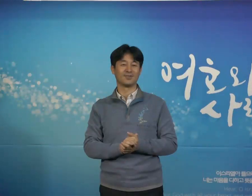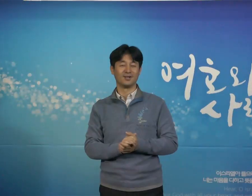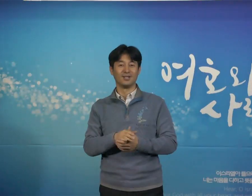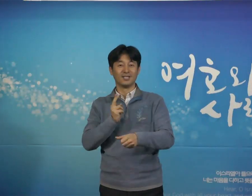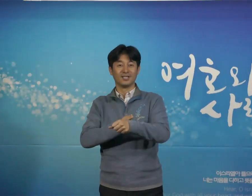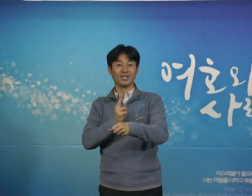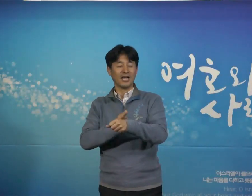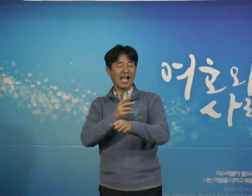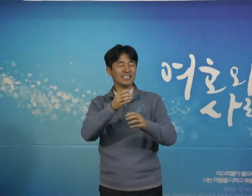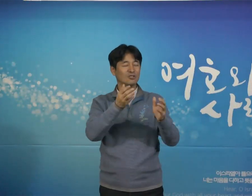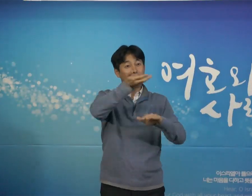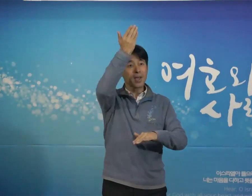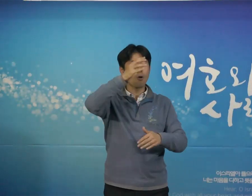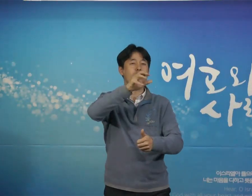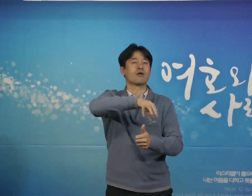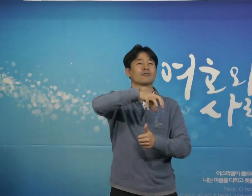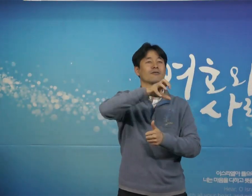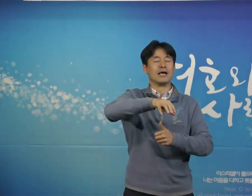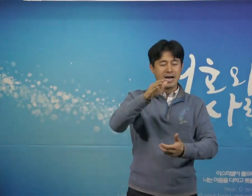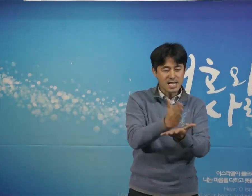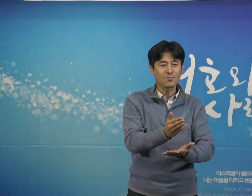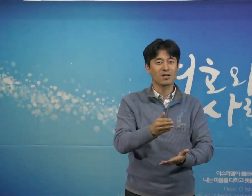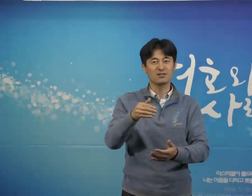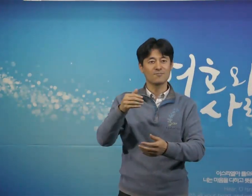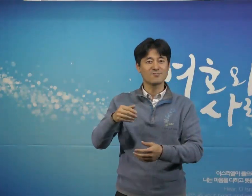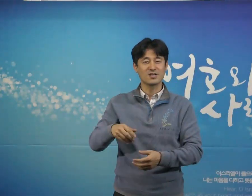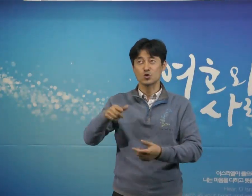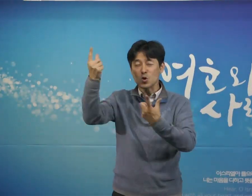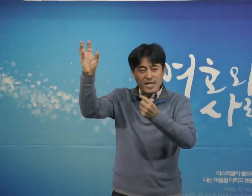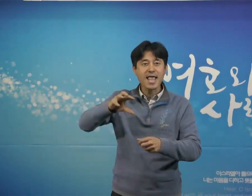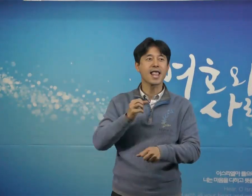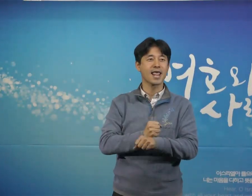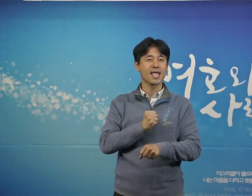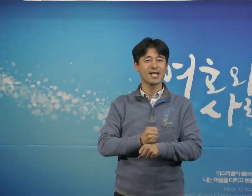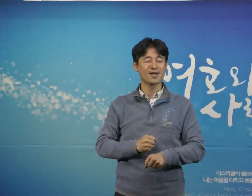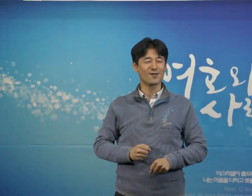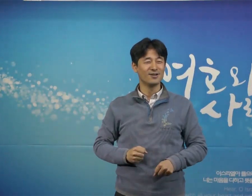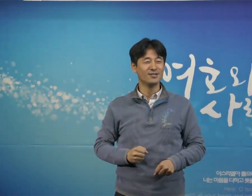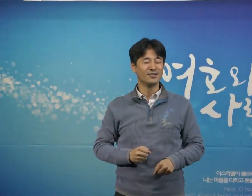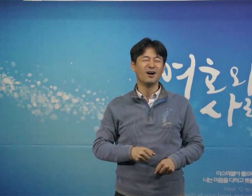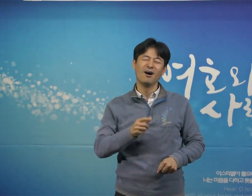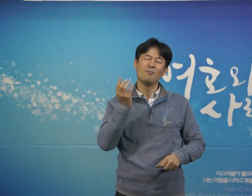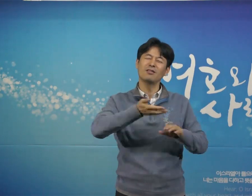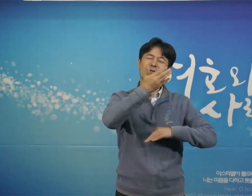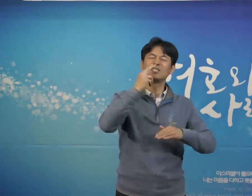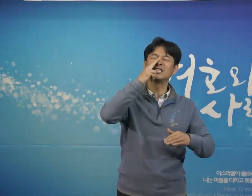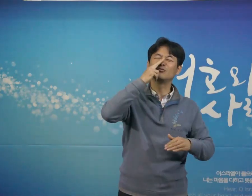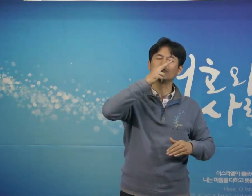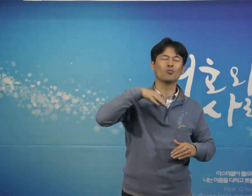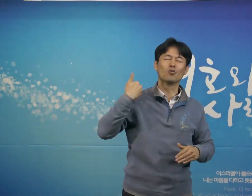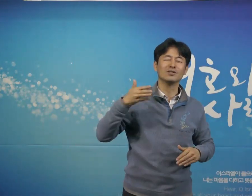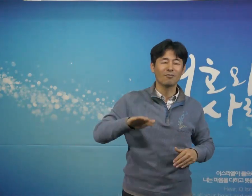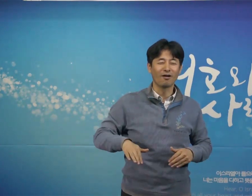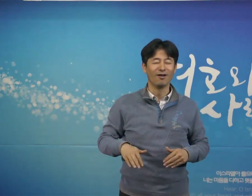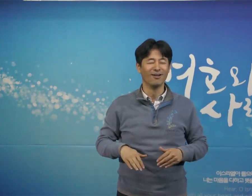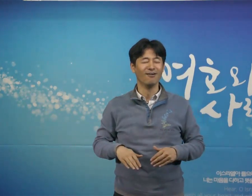대로 만들었습니다. 선배들한테 많이 혼났습니다. 똑같이 해야지 왜 네 마음대로 하느냐. 몰라요.